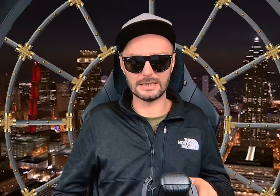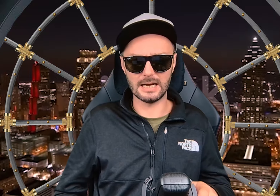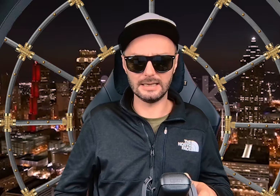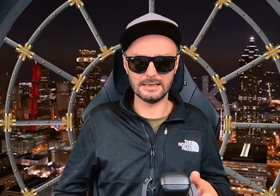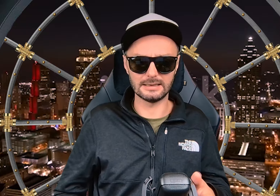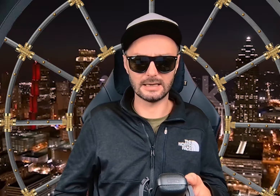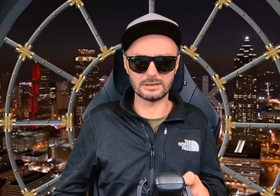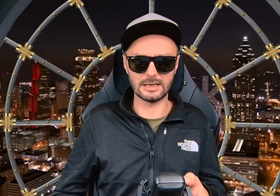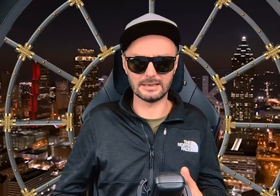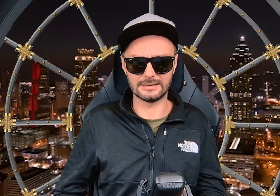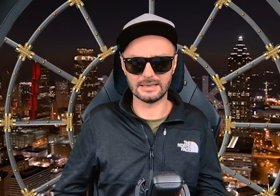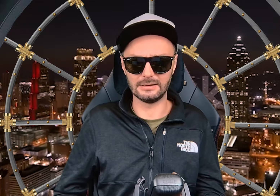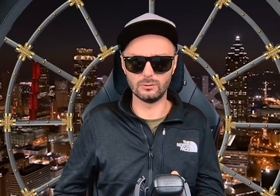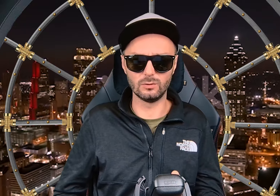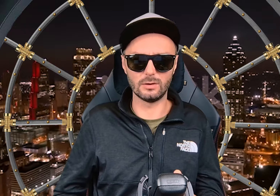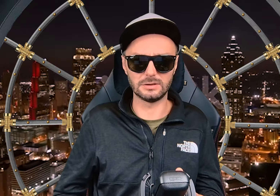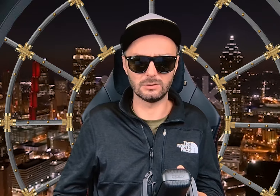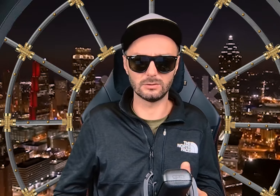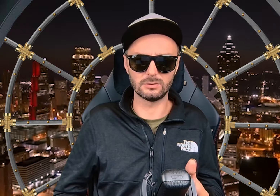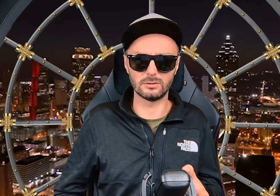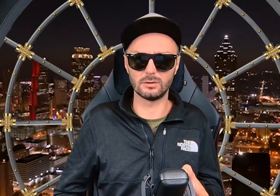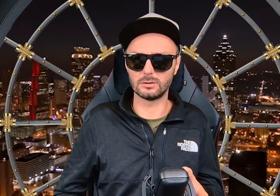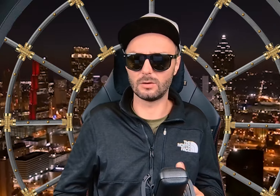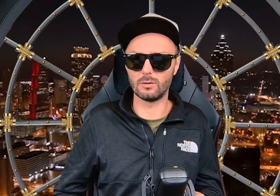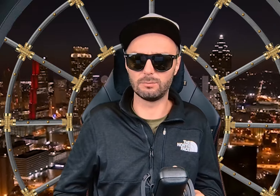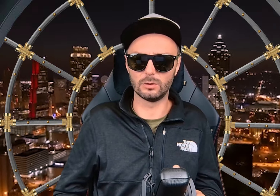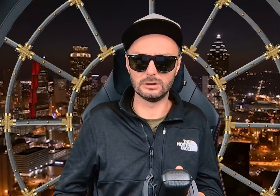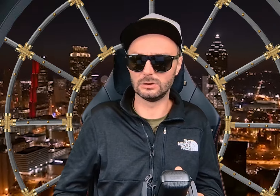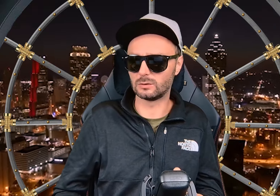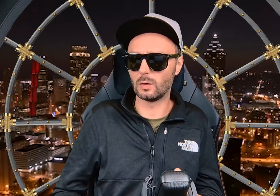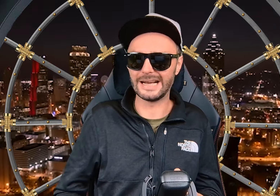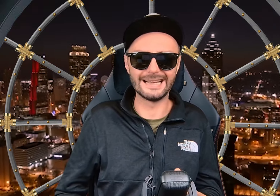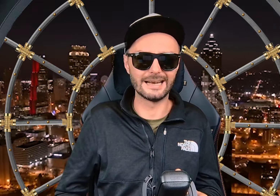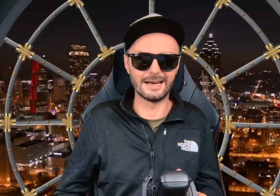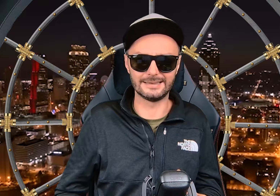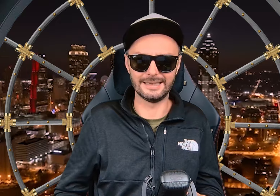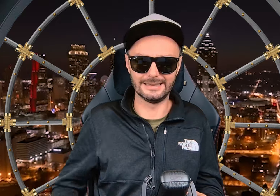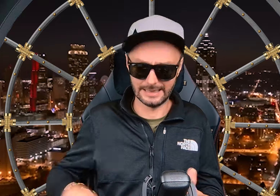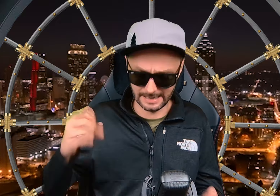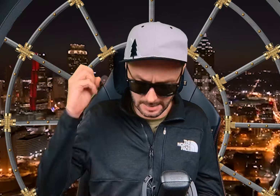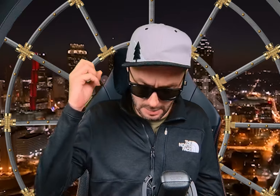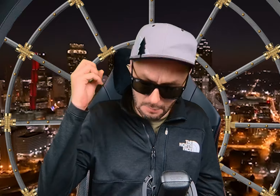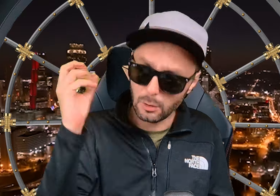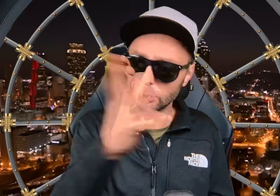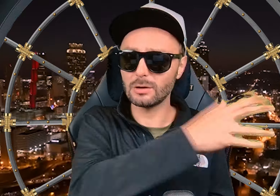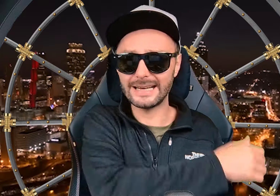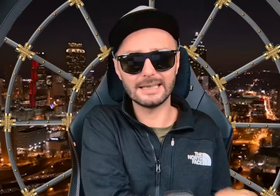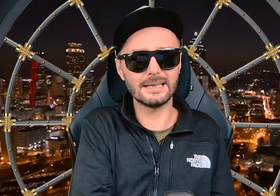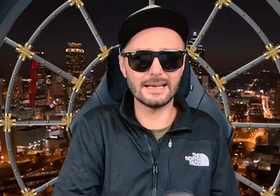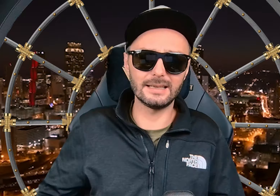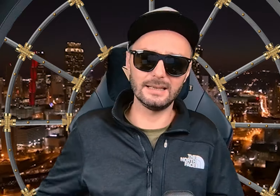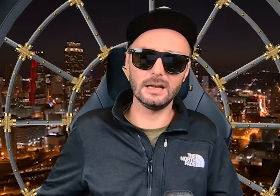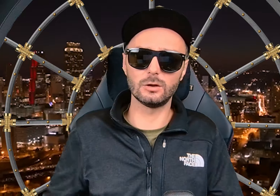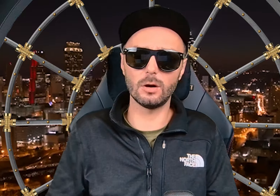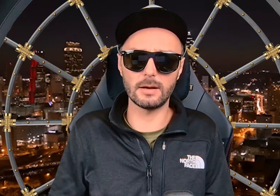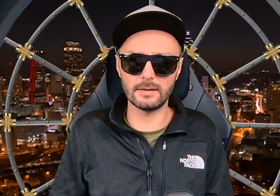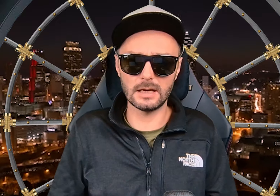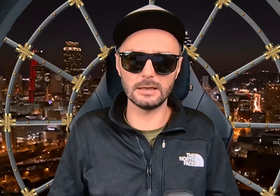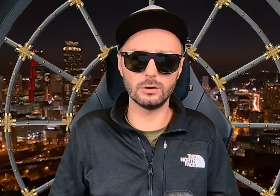strane Draška Stanivukovća odnosno Dodikovog političkog nasljednika Poštovani gledatelji, dobar vam dan i